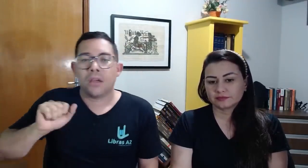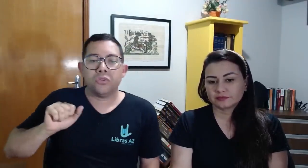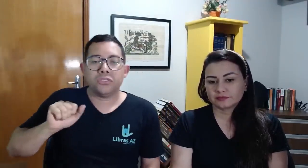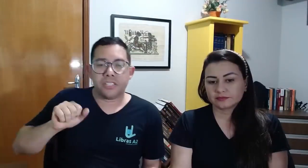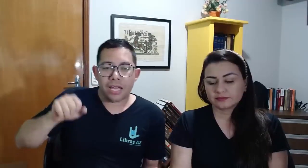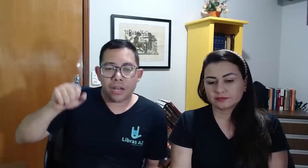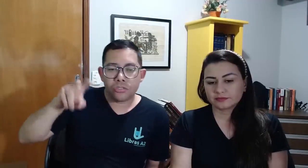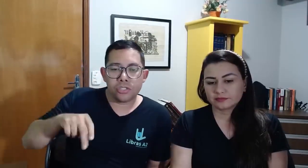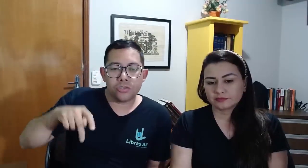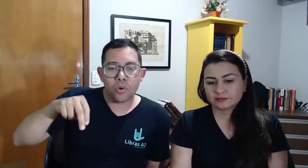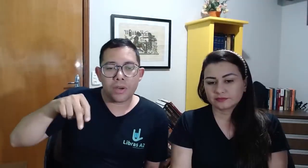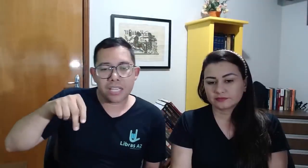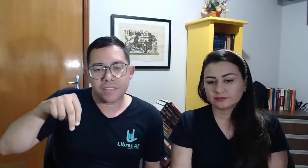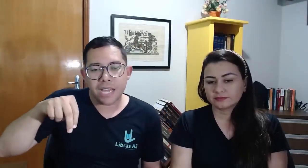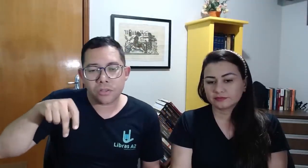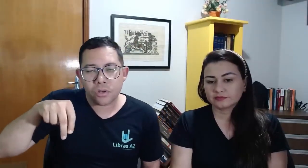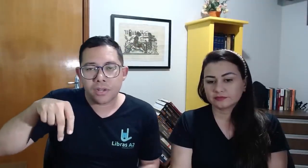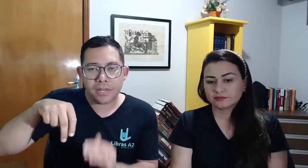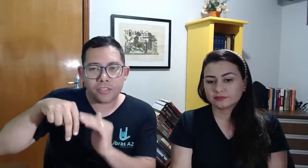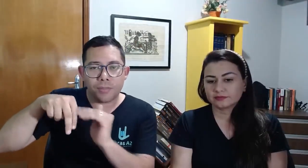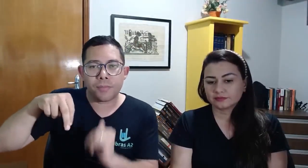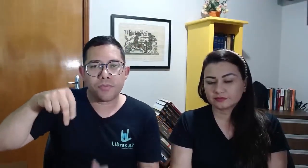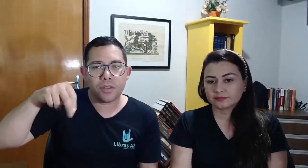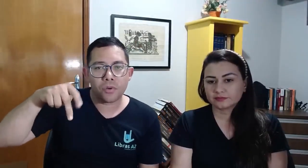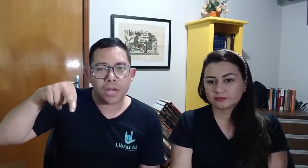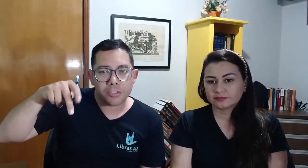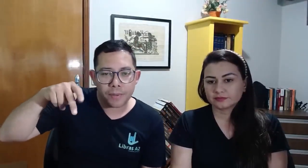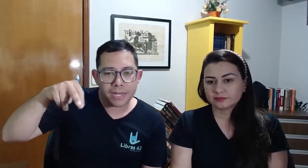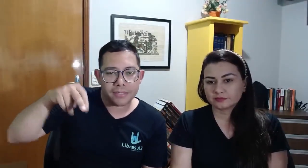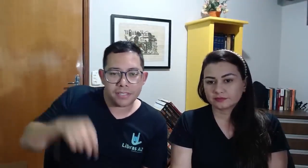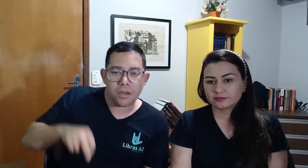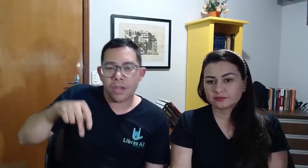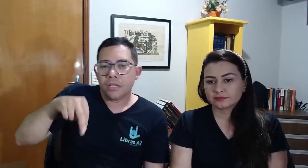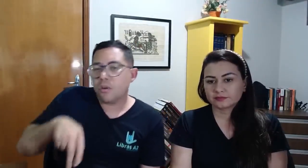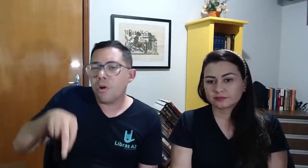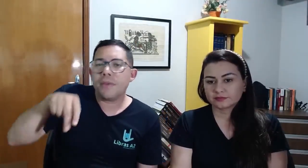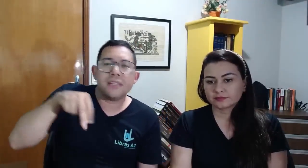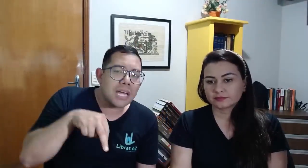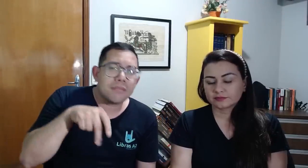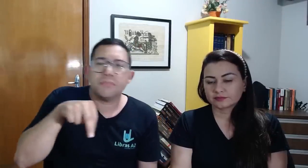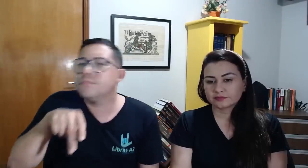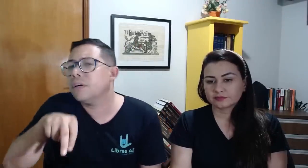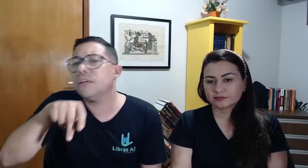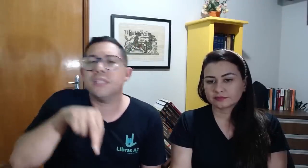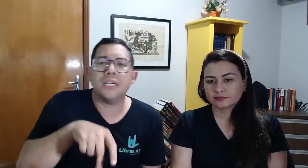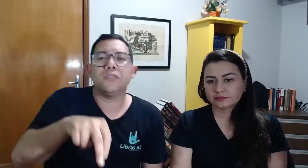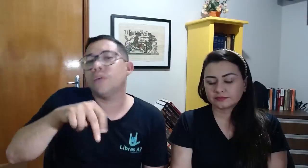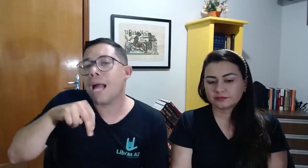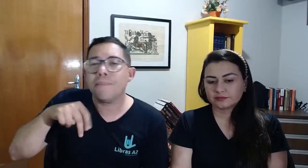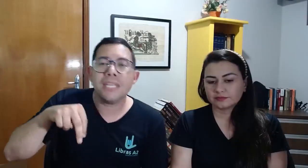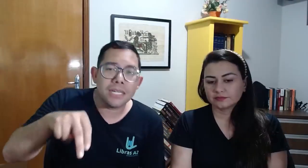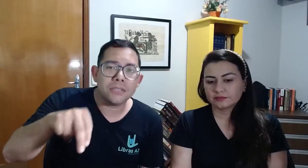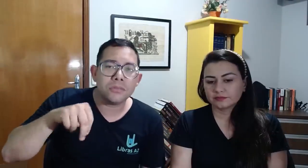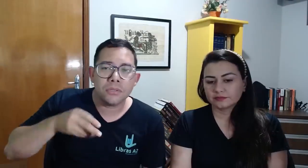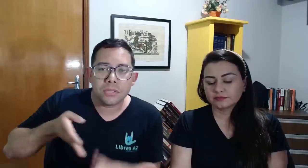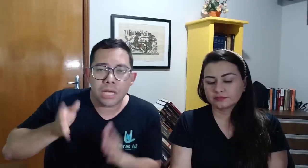Ou seja, ela utilizou o classificador, né, de membro inferior, as pernas aqui, ó. Então o homem ele estava andando, caminhando,